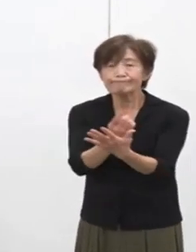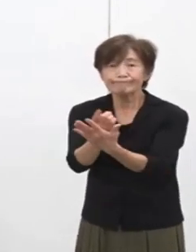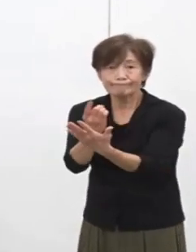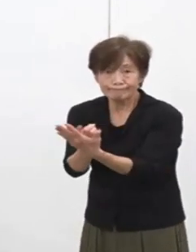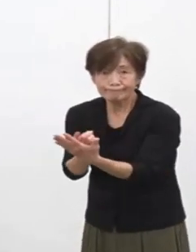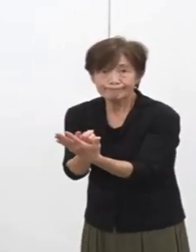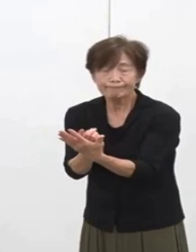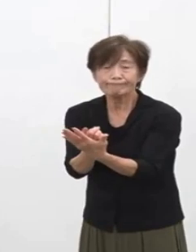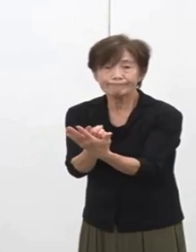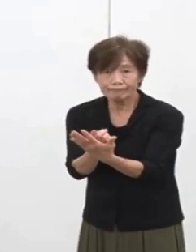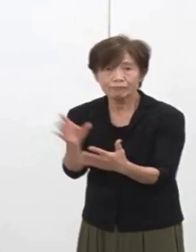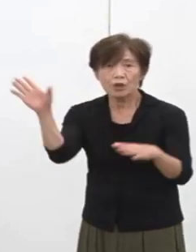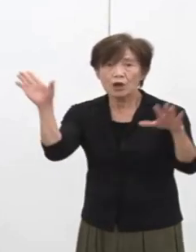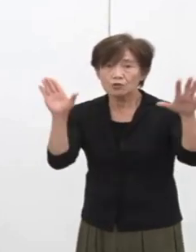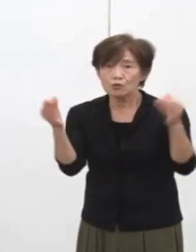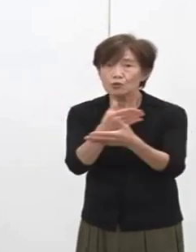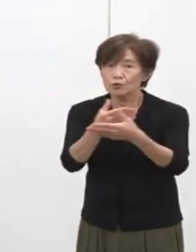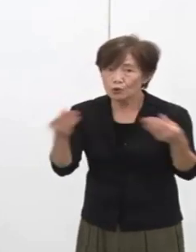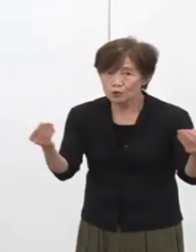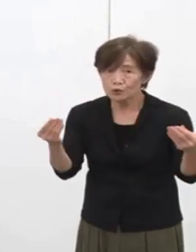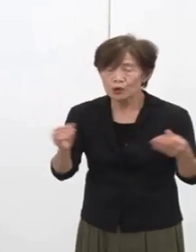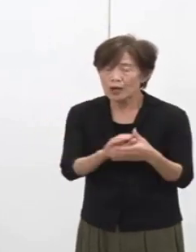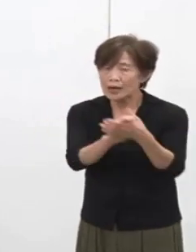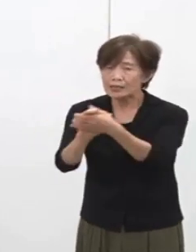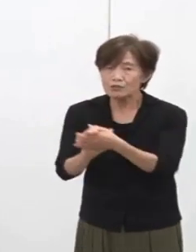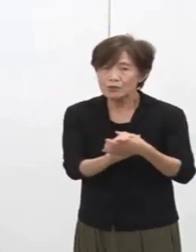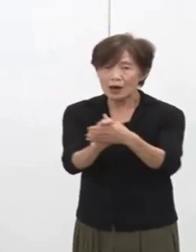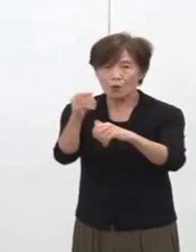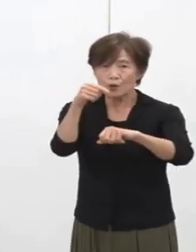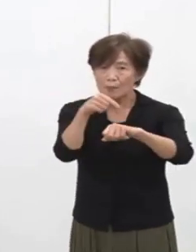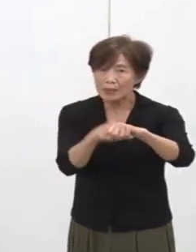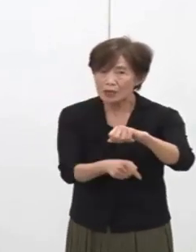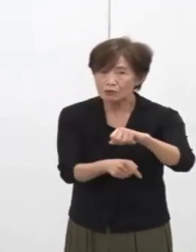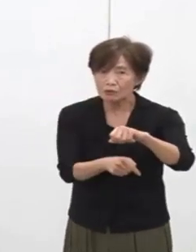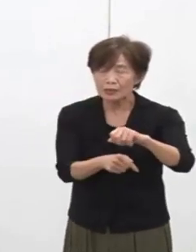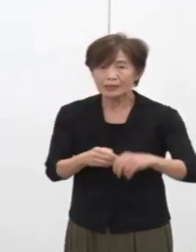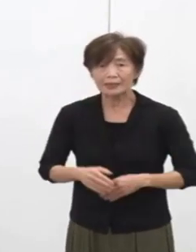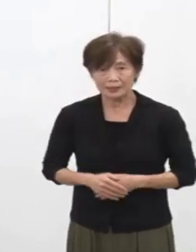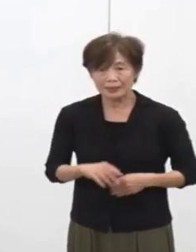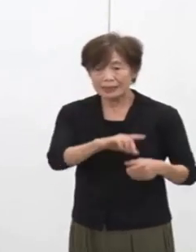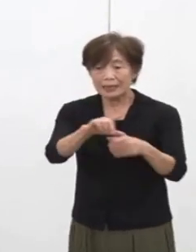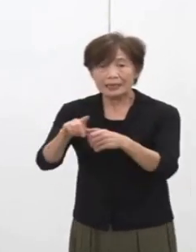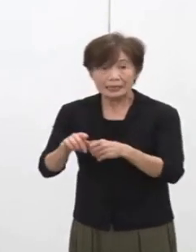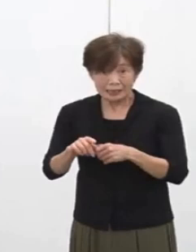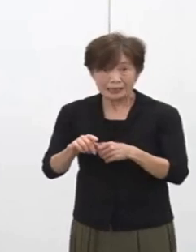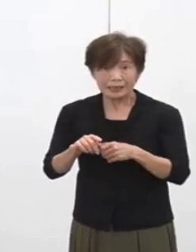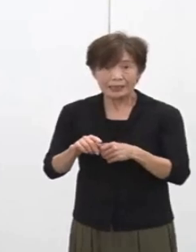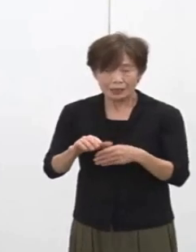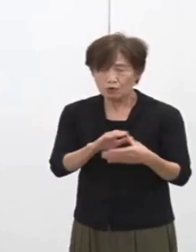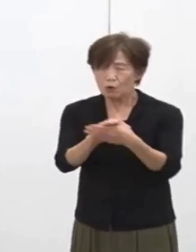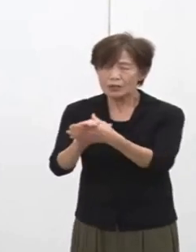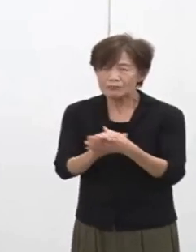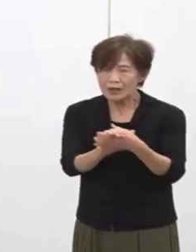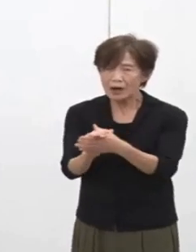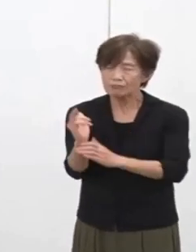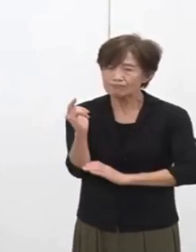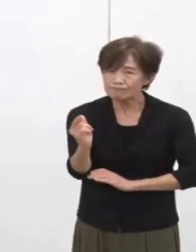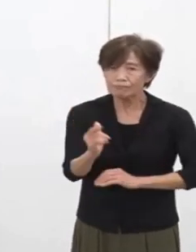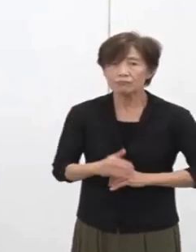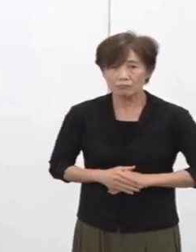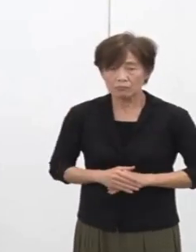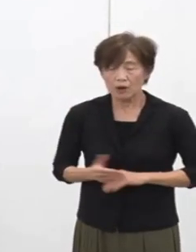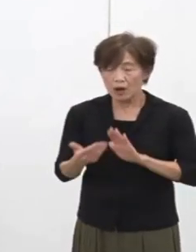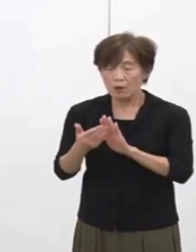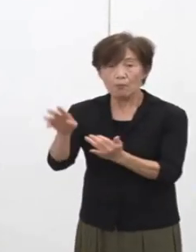で絆を深めていくことで、地域の絆が深まると防災や防犯という面でも非常に有効です